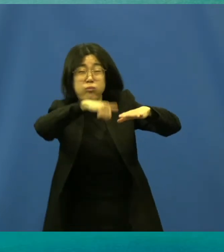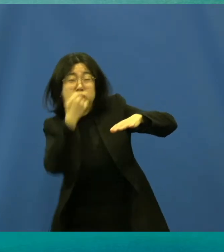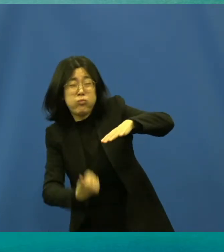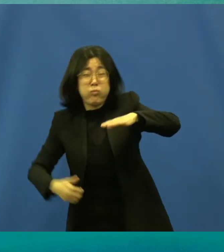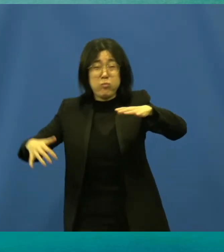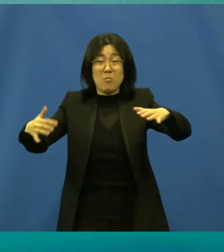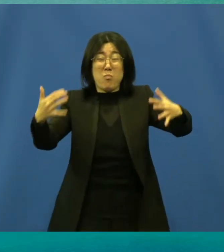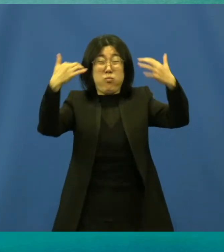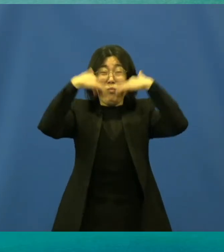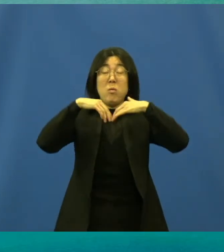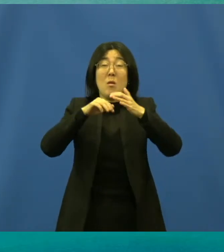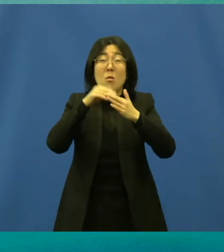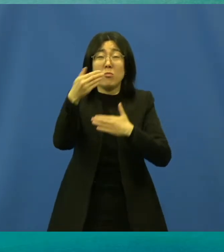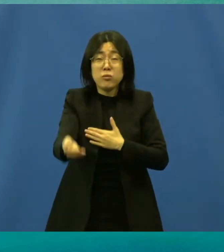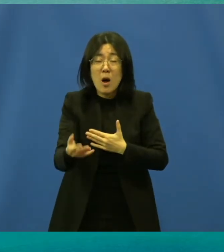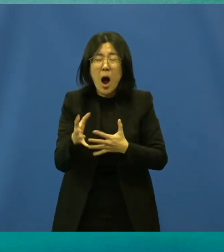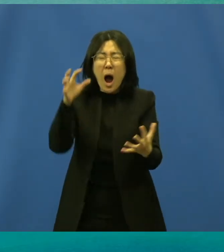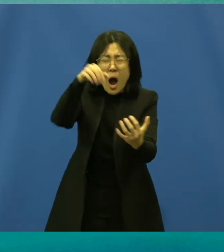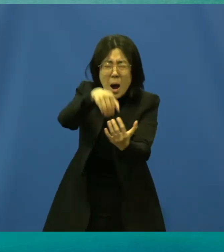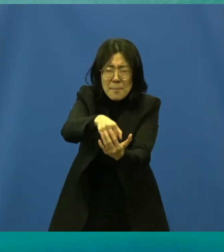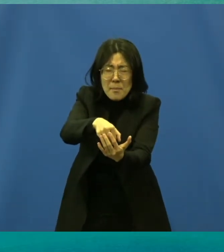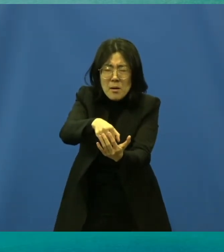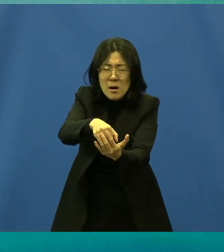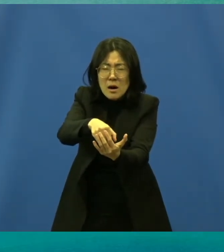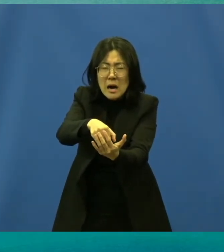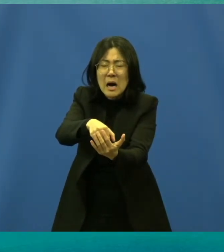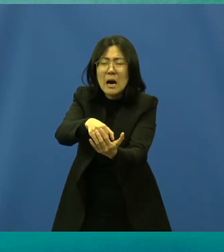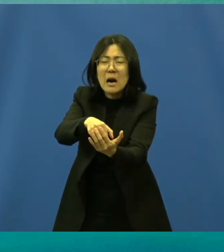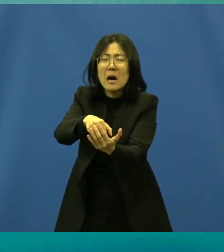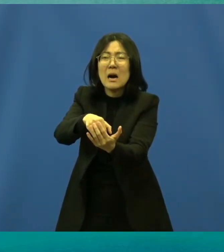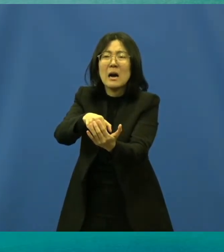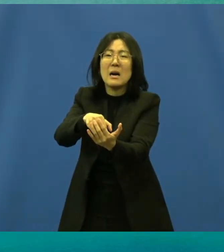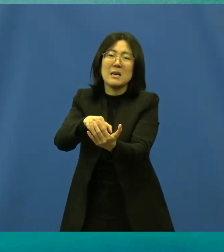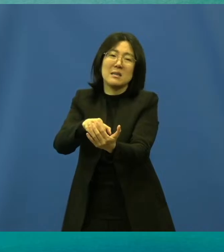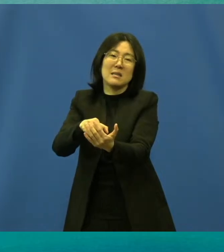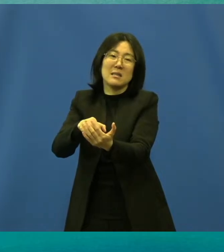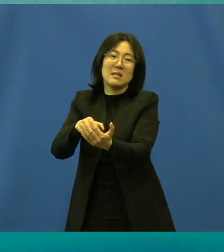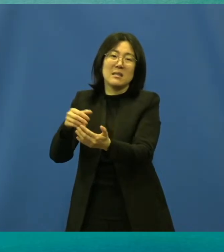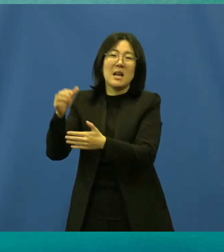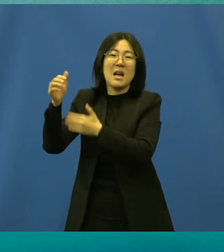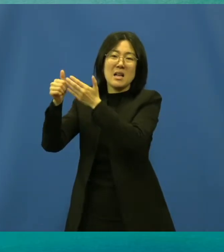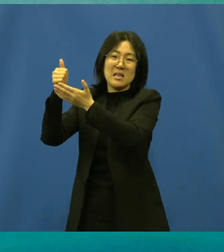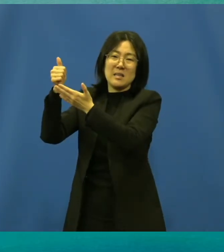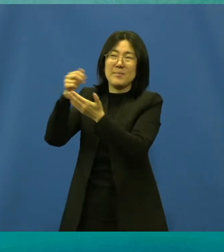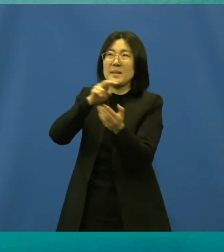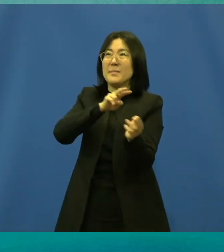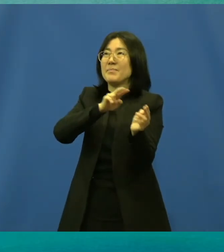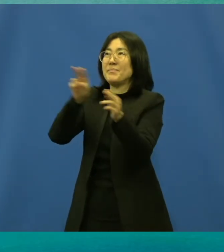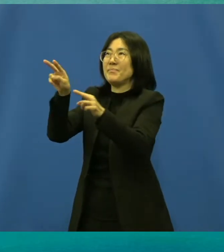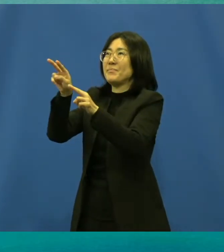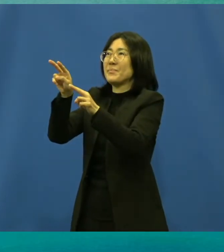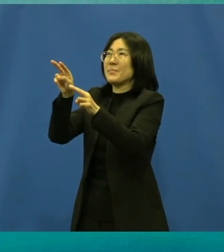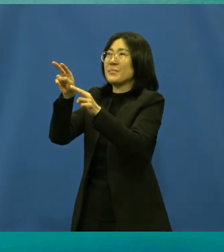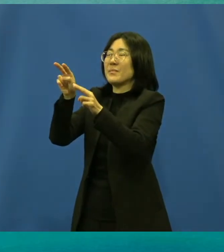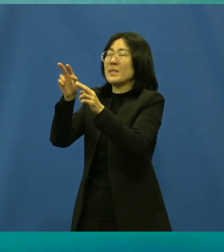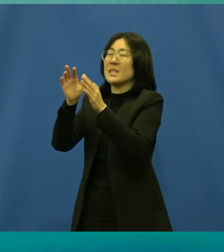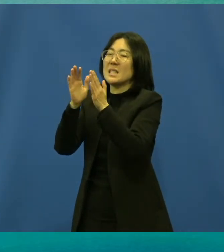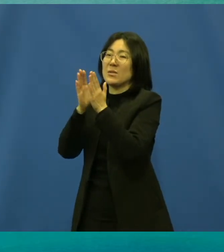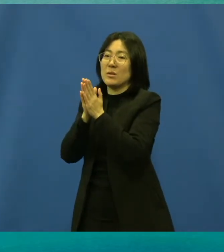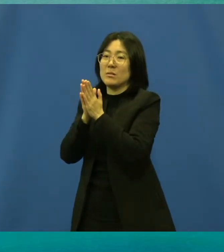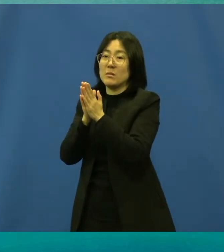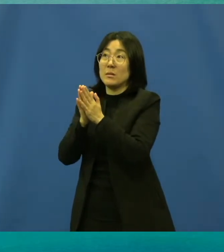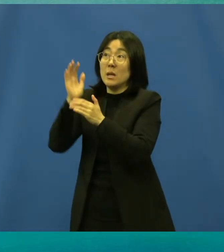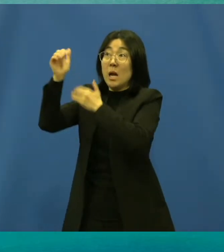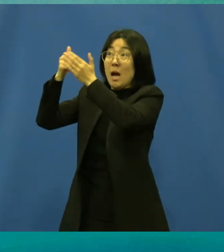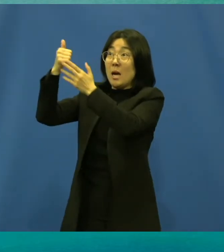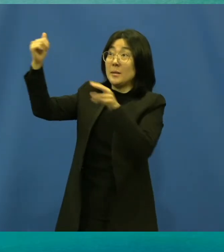그의 하나님께 기도하여 그랬습니다. 요나는 그동안 여호와의 낯을 피하여 도망을 쳤습니다.